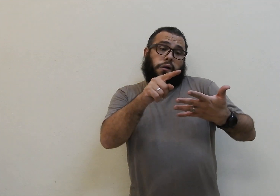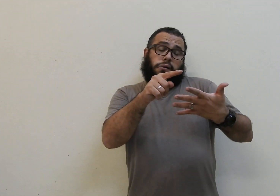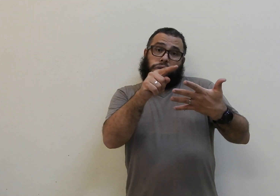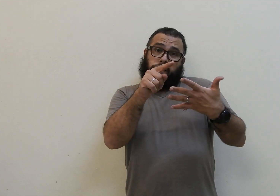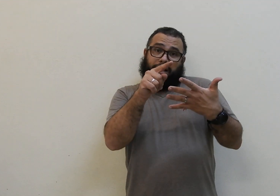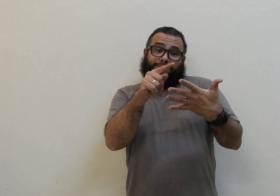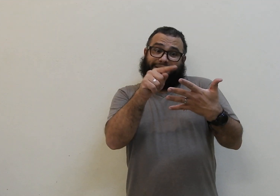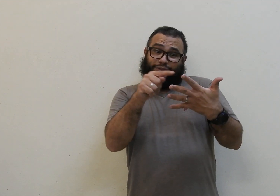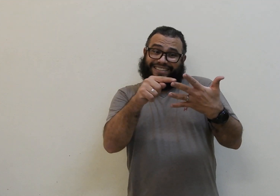identidade.